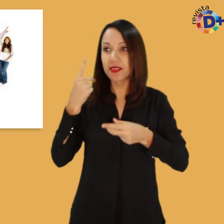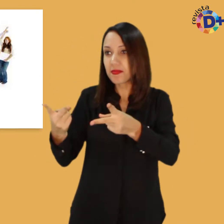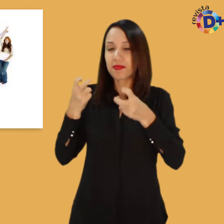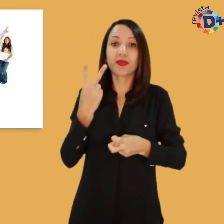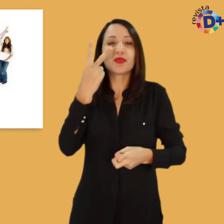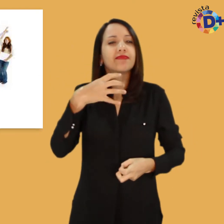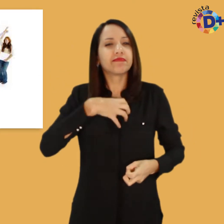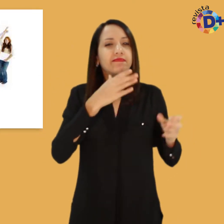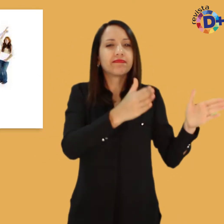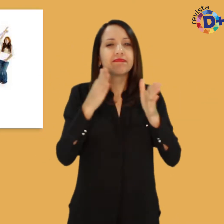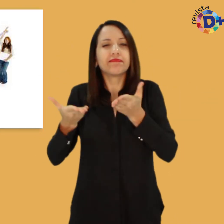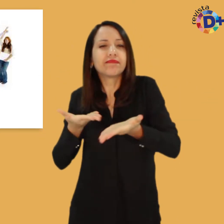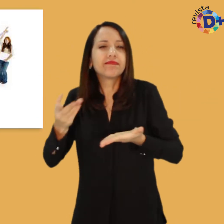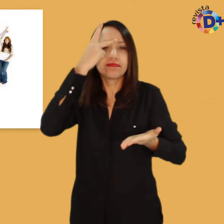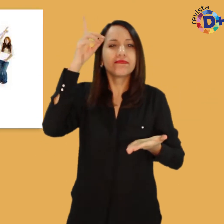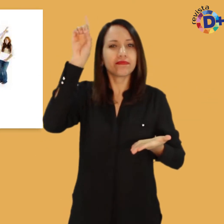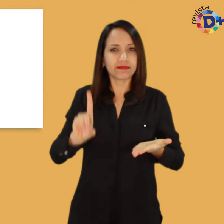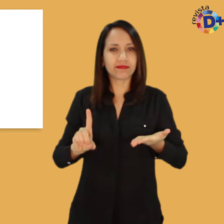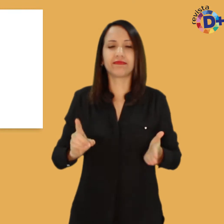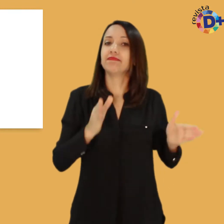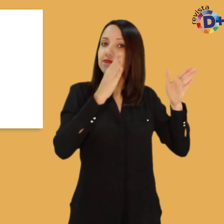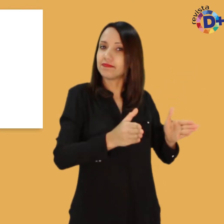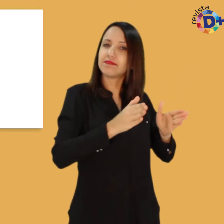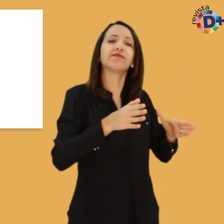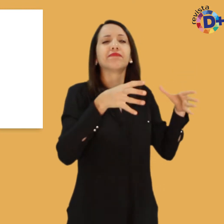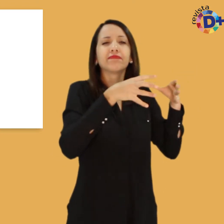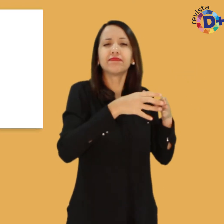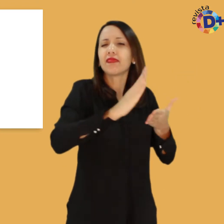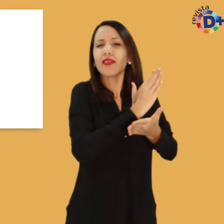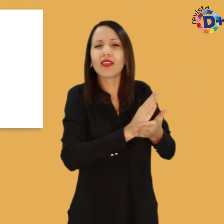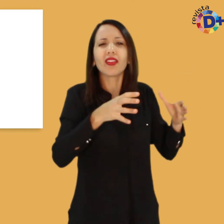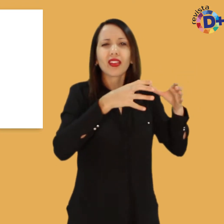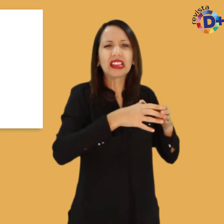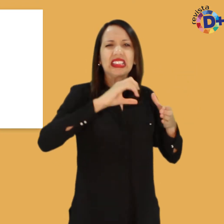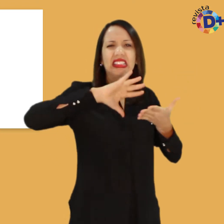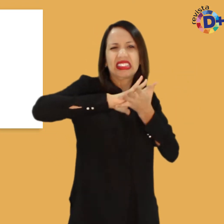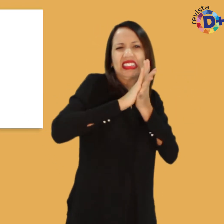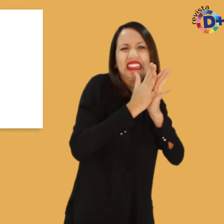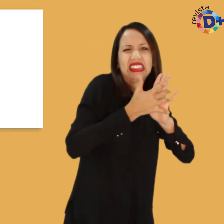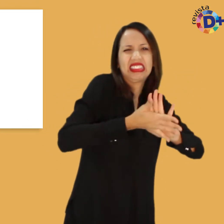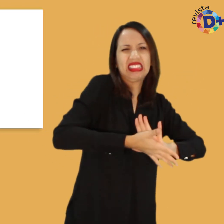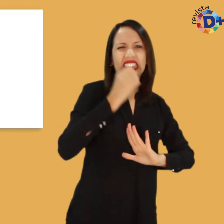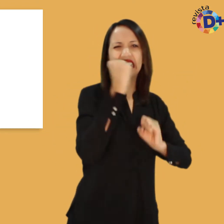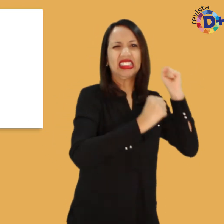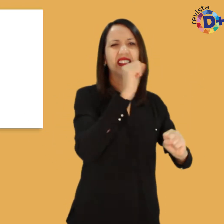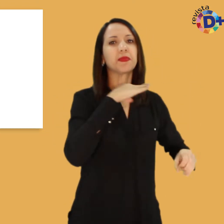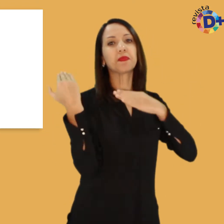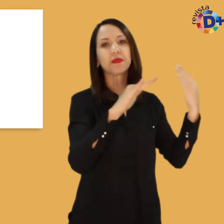com deficiência. Algumas civilizações as exterminavam, por considerá-las grave empecilho